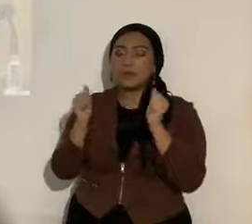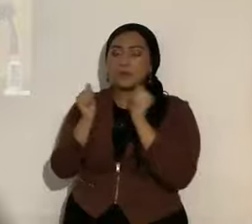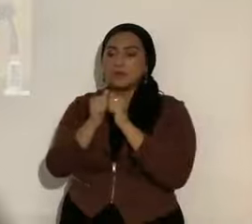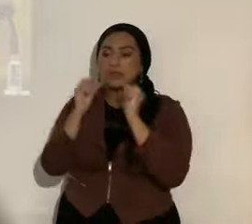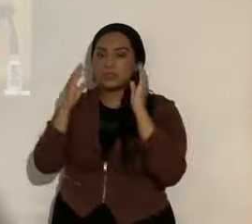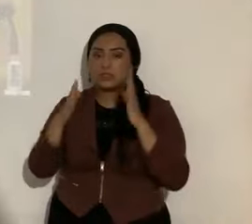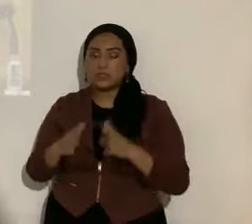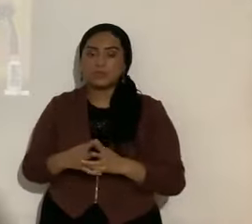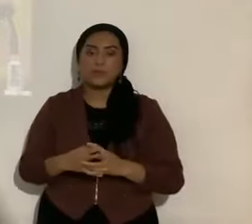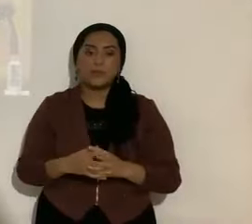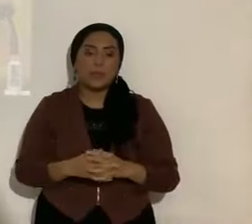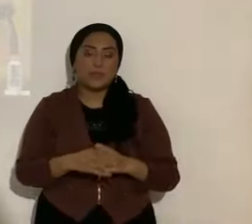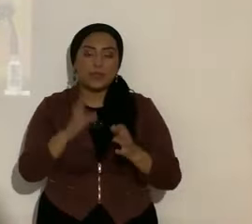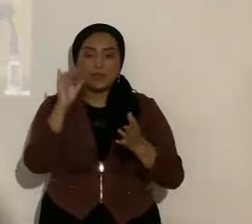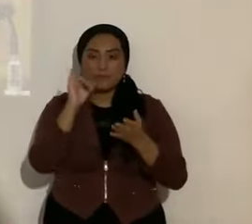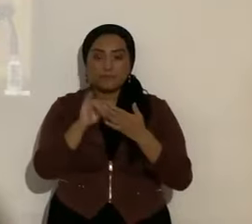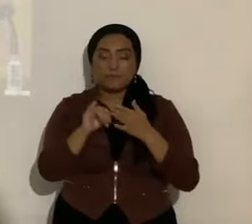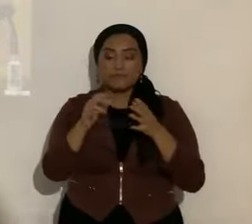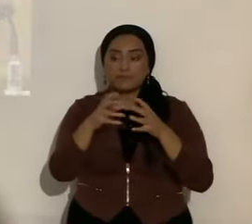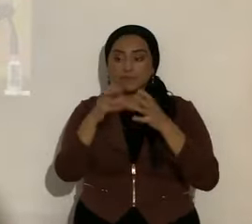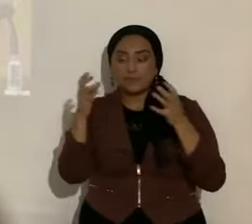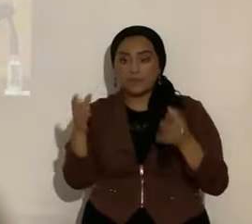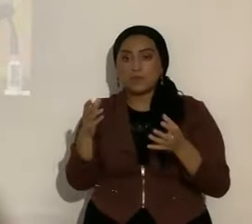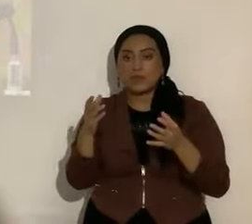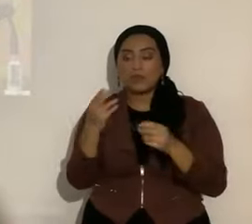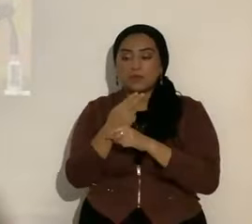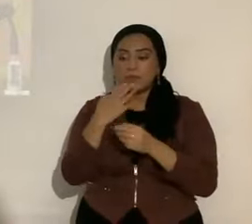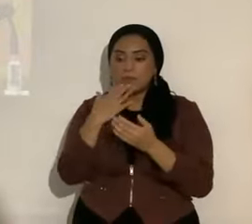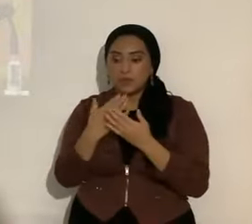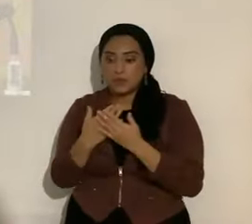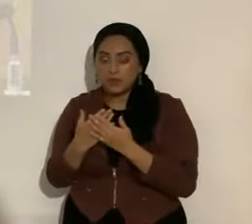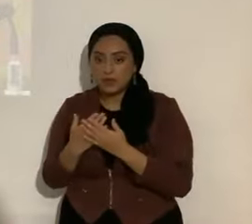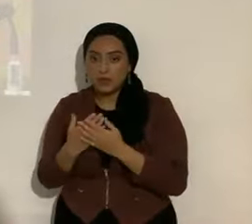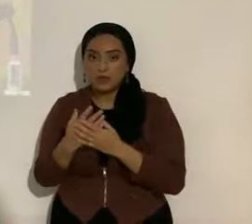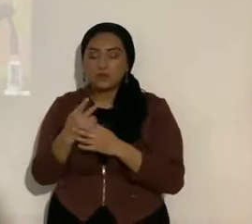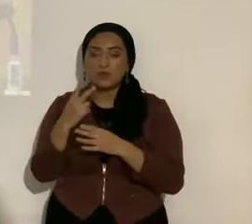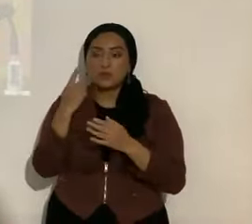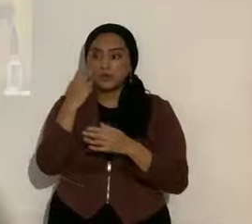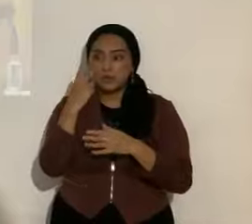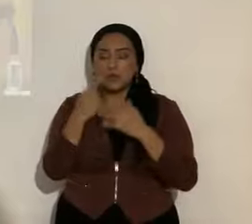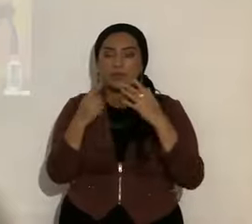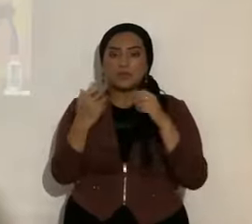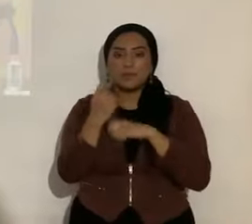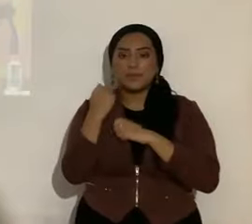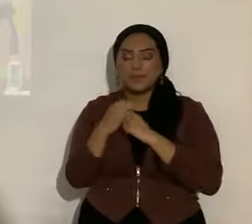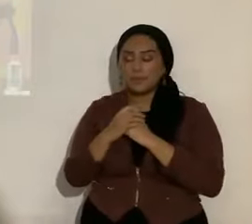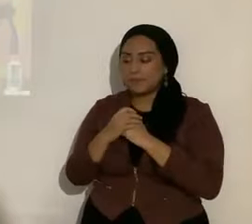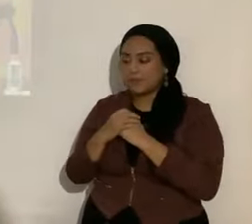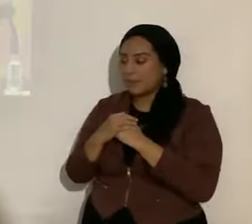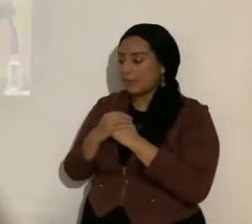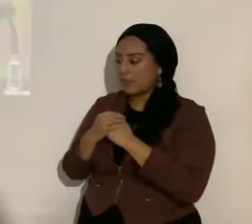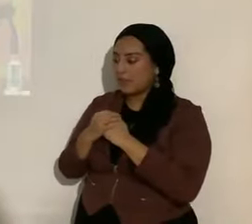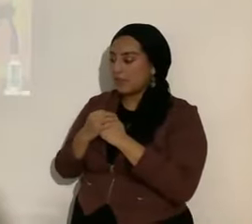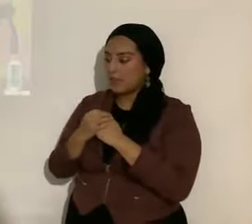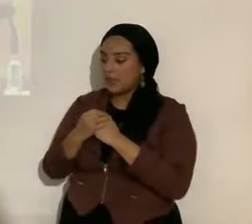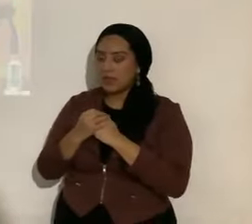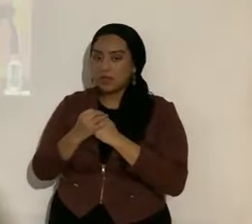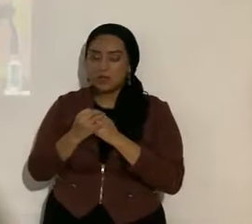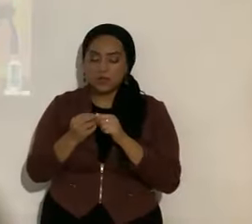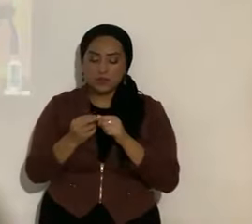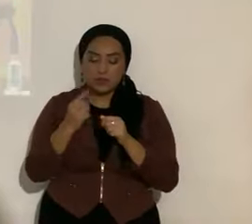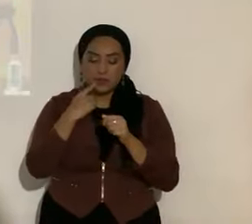maestro. Y eso le valió tanto y mucho que miren lo que logró. Ahora, quédate